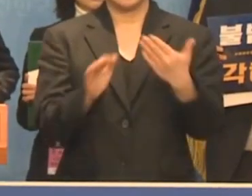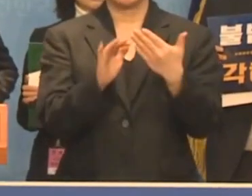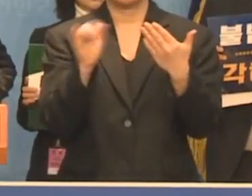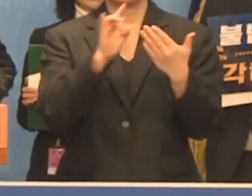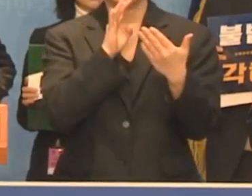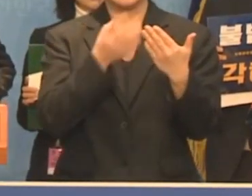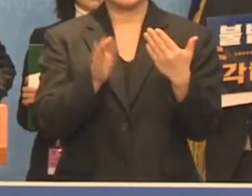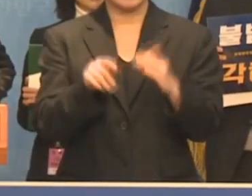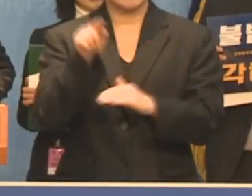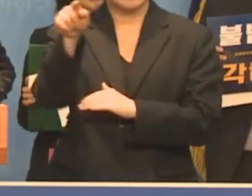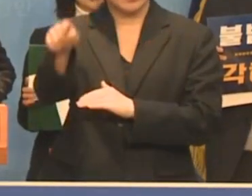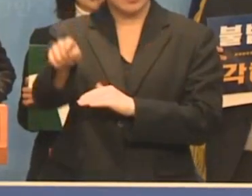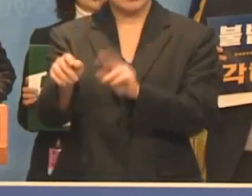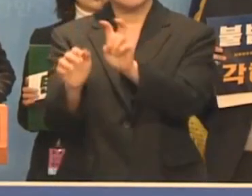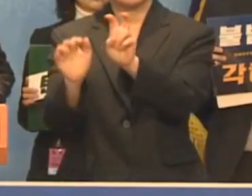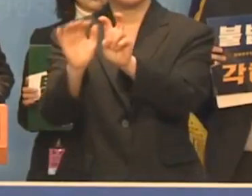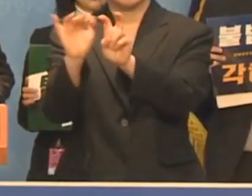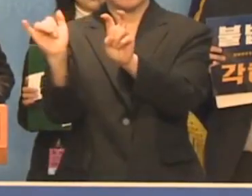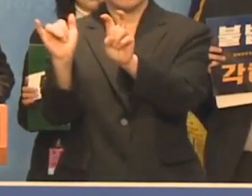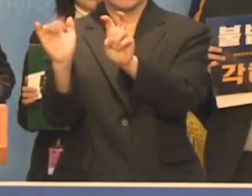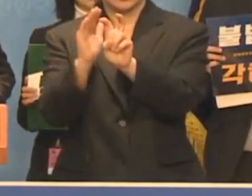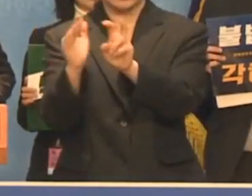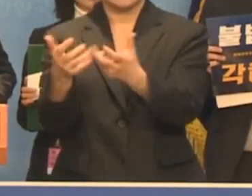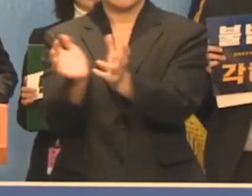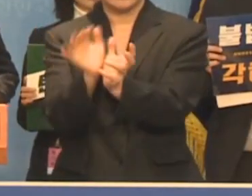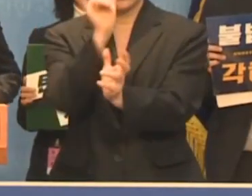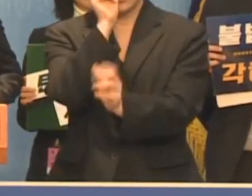들어오셨습니다만 밖에도 한 20여 명이 계십니다.